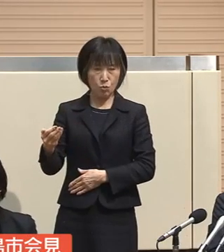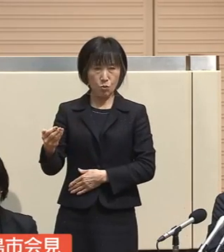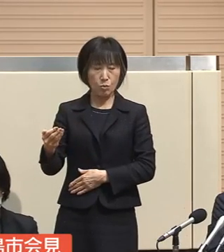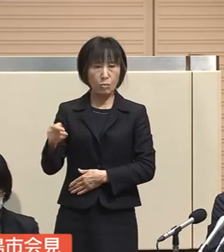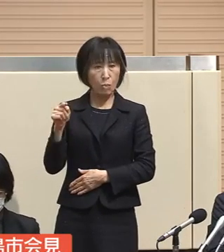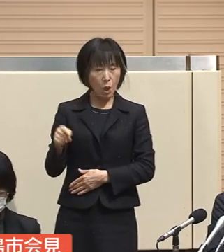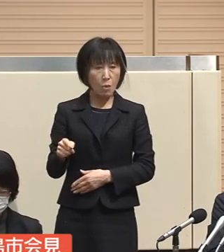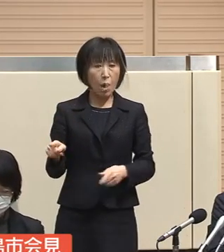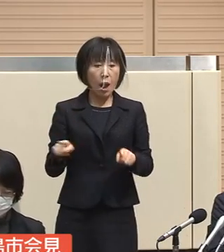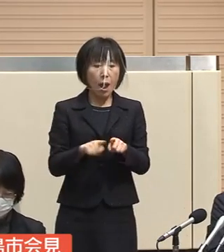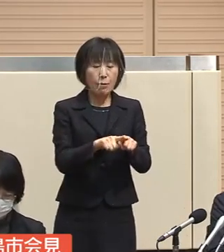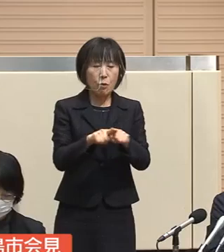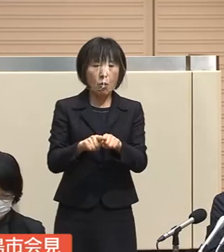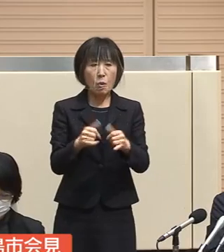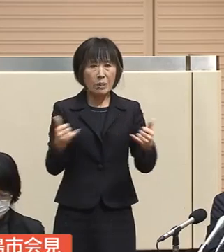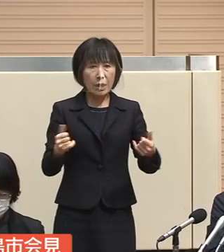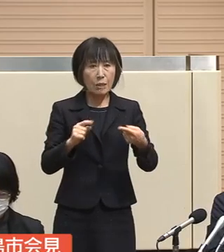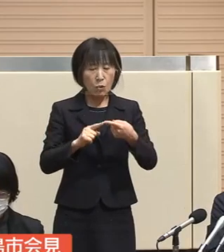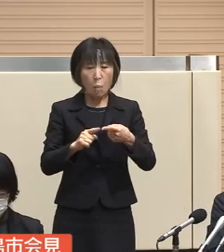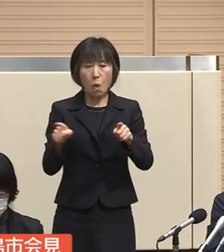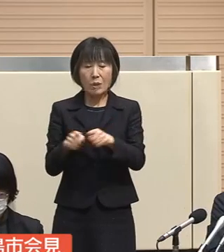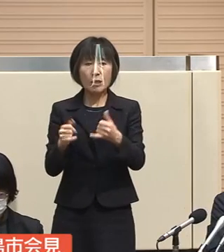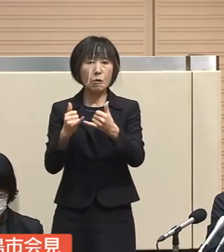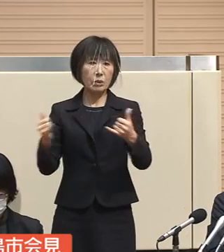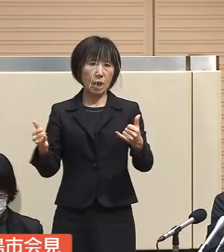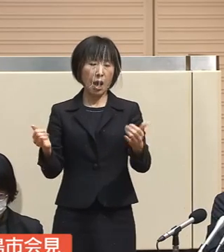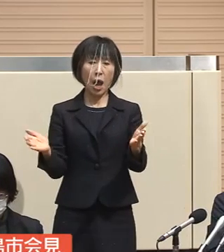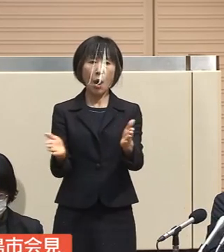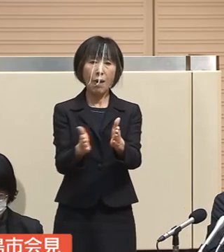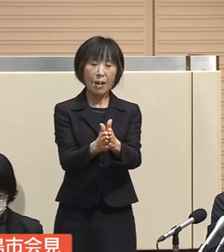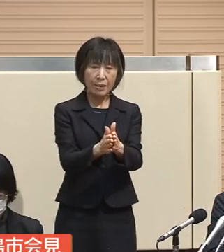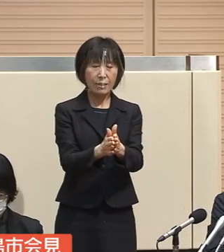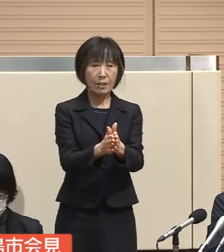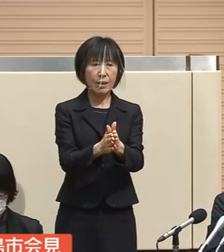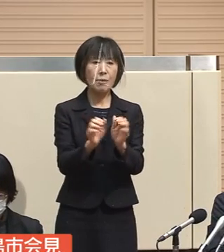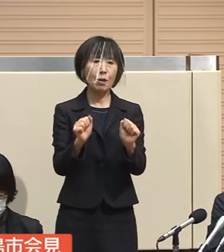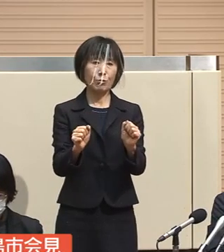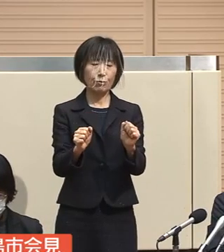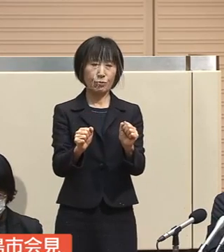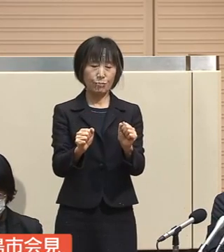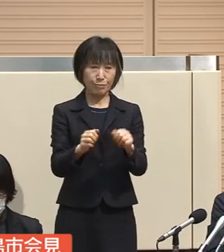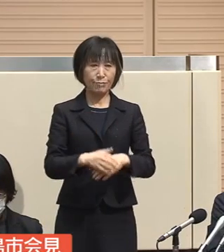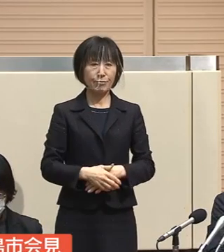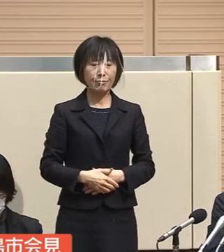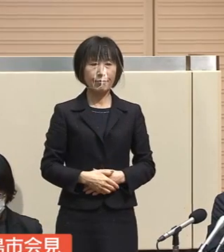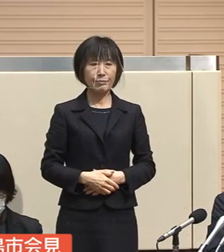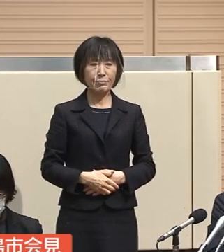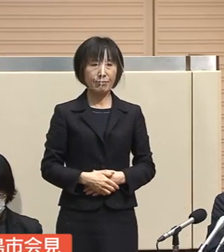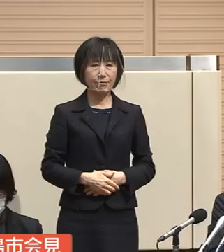厚接触者と接触者という、合わせてというふうにお考えいただけたらよろしいかと思います。